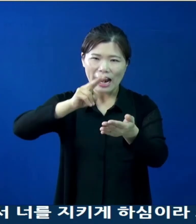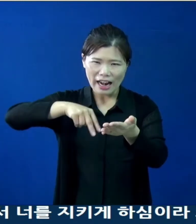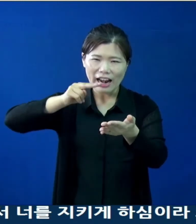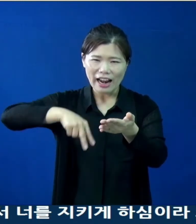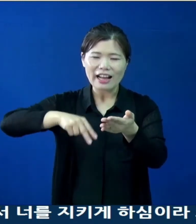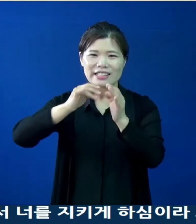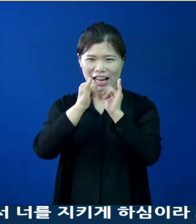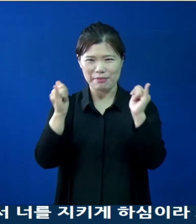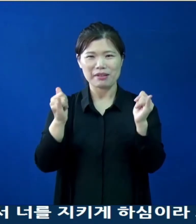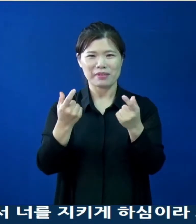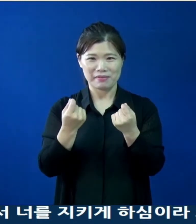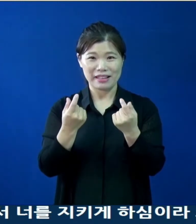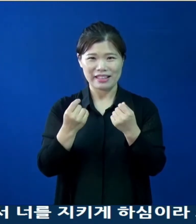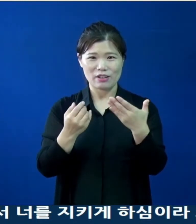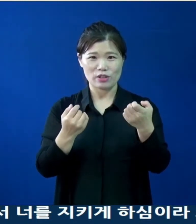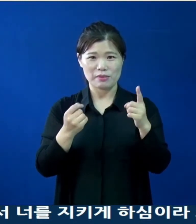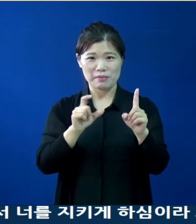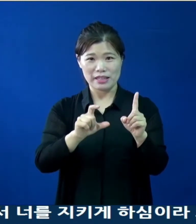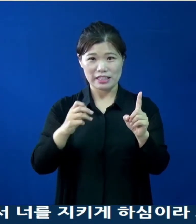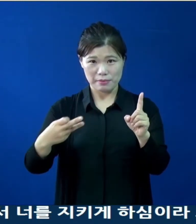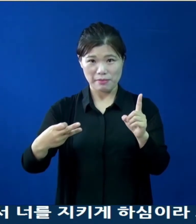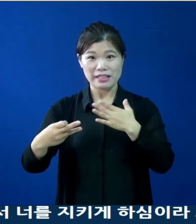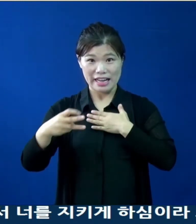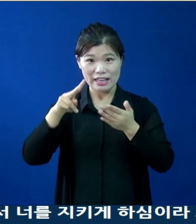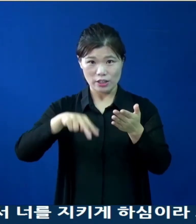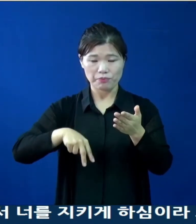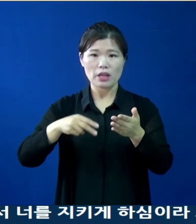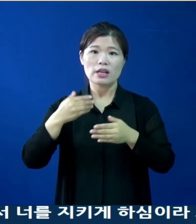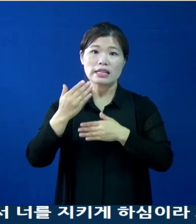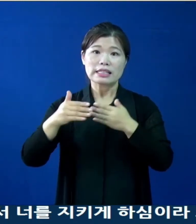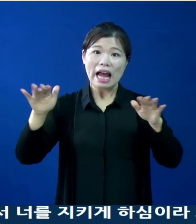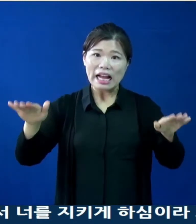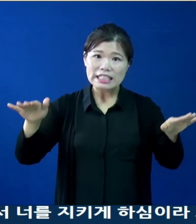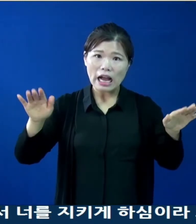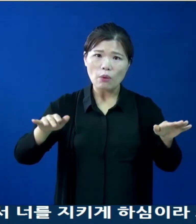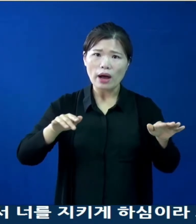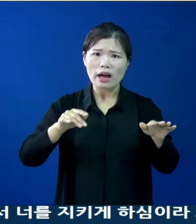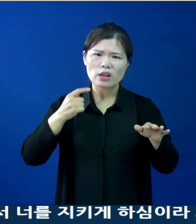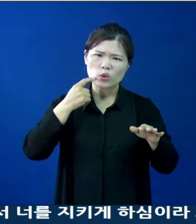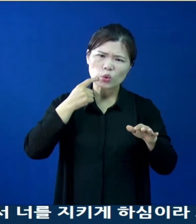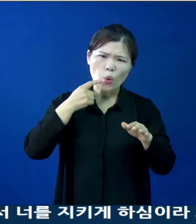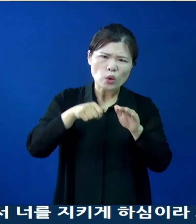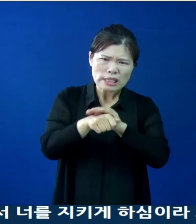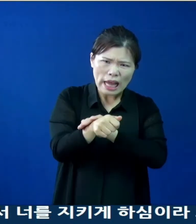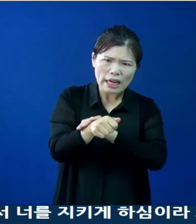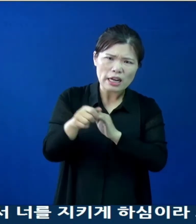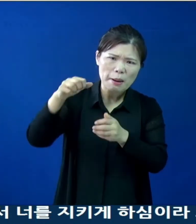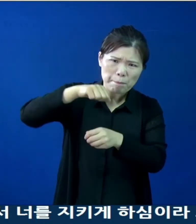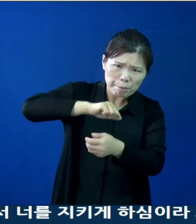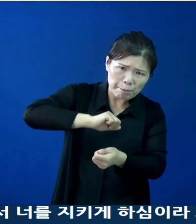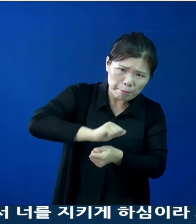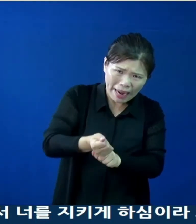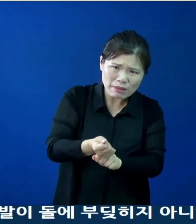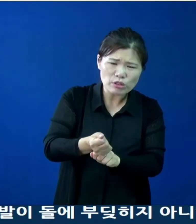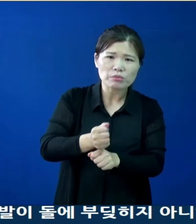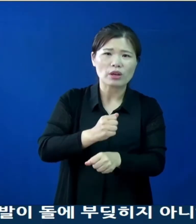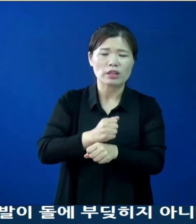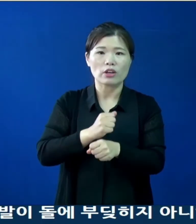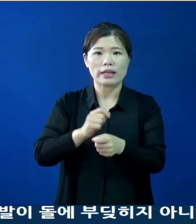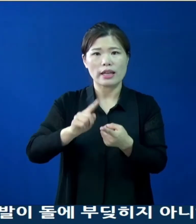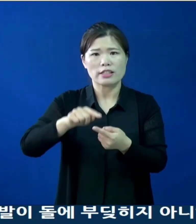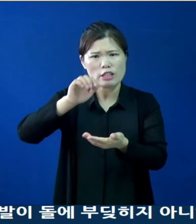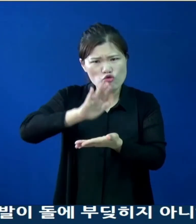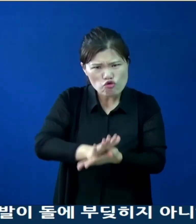듭니다. 13절 제가 읽을게요. 내가 사자와 독사를 밟으며 젊은 사자와 뱀을 발로 누리리로다. 이